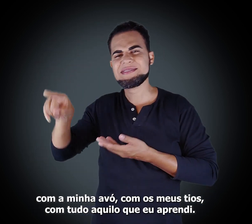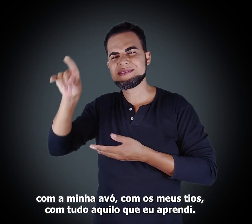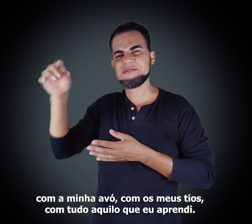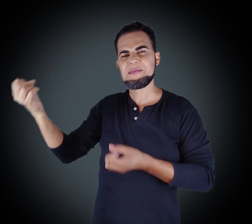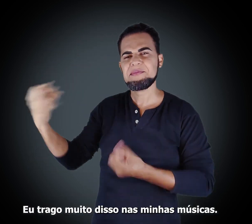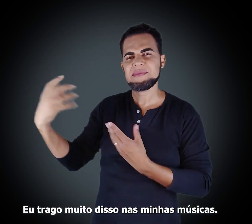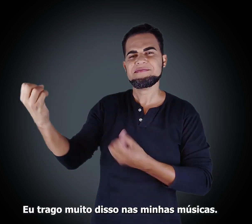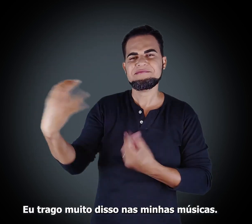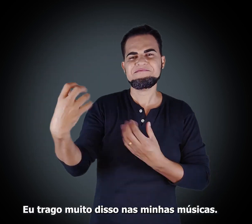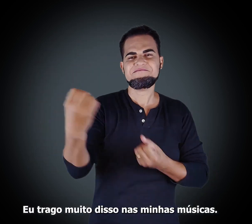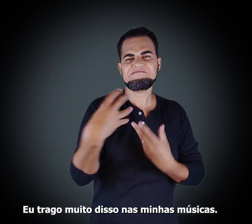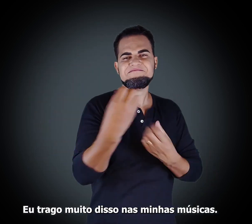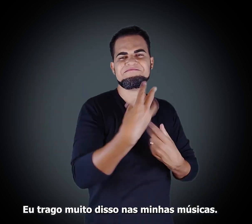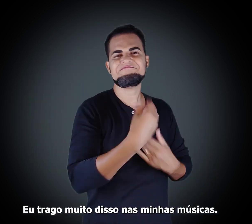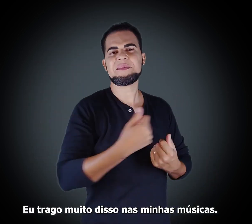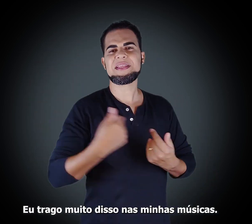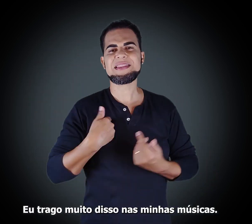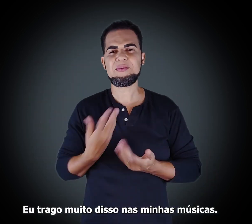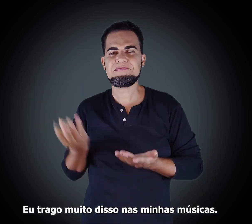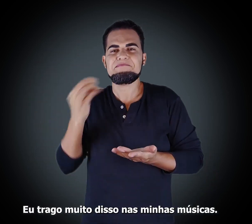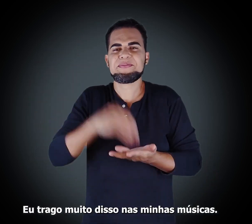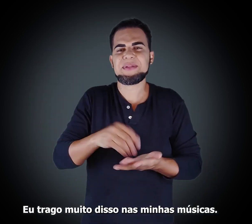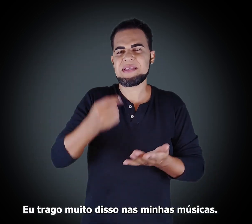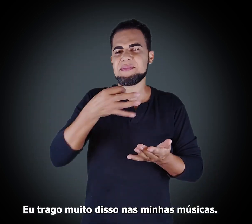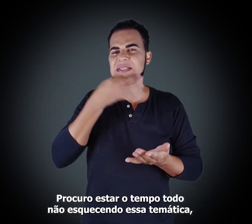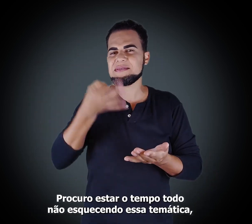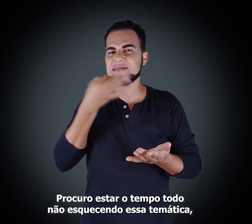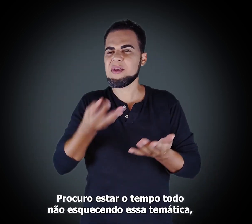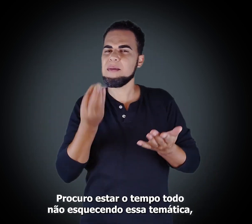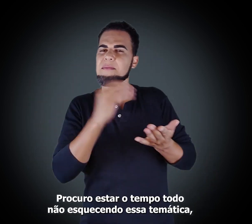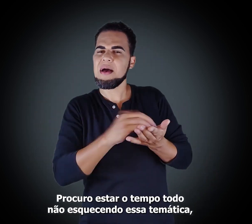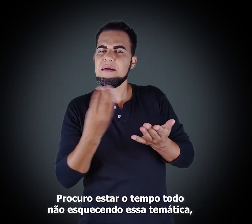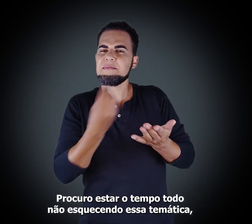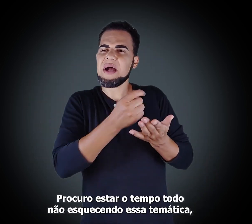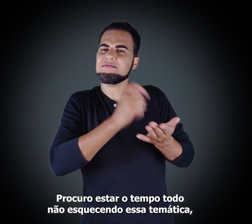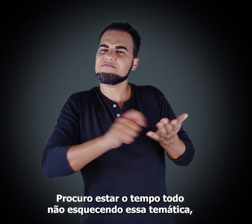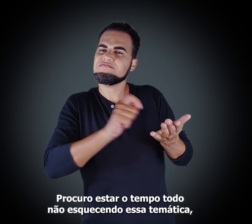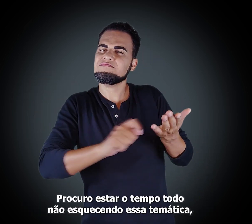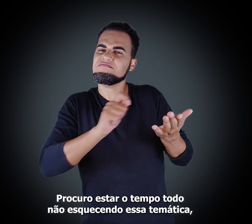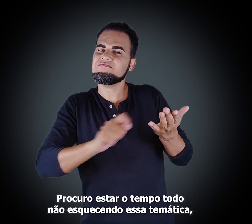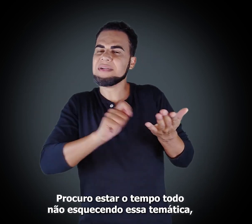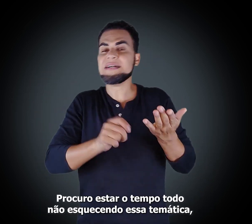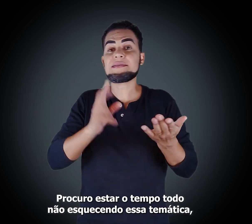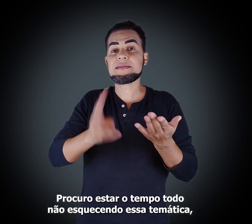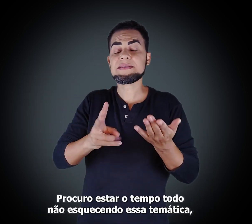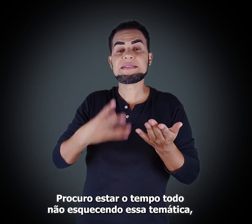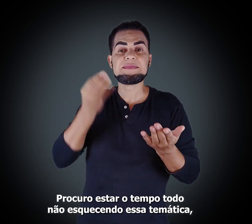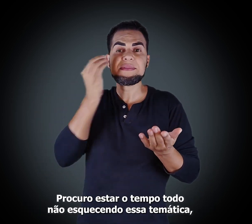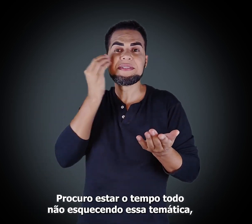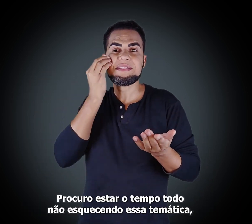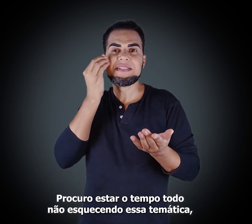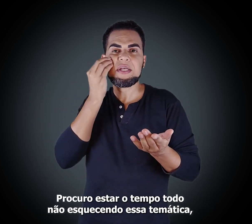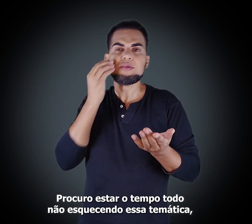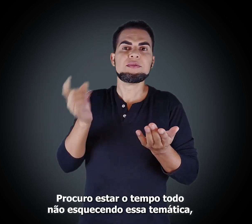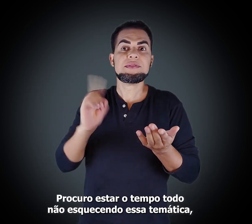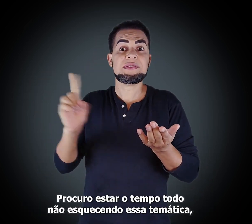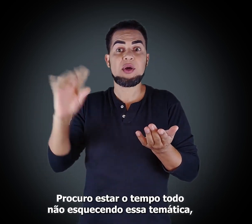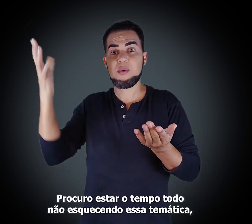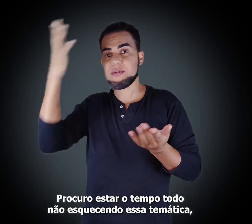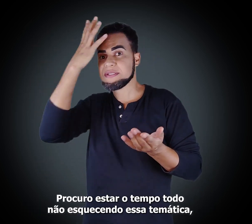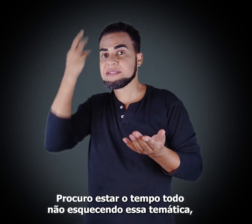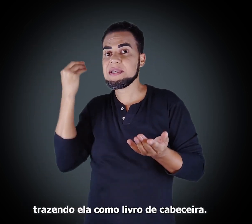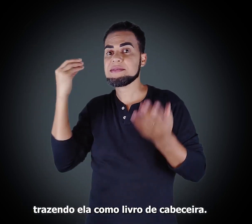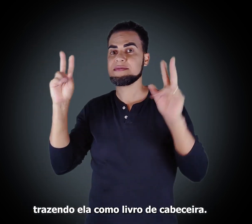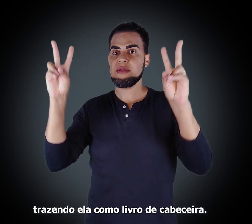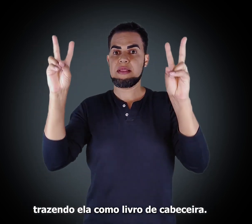eu aprendi. Eu trago muito disso nas minhas músicas, procuro estar o tempo todo não esquecendo